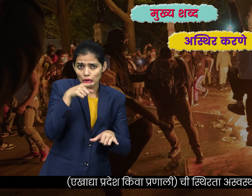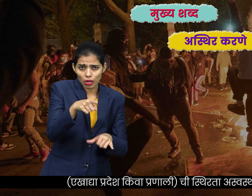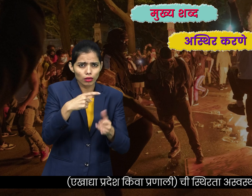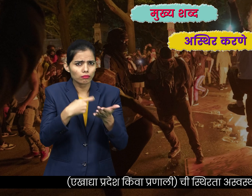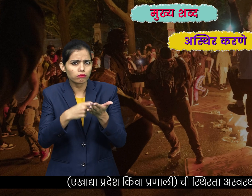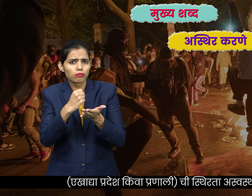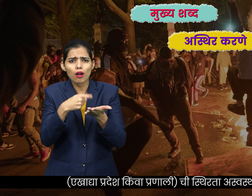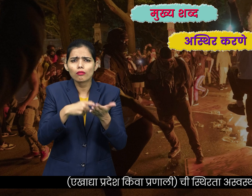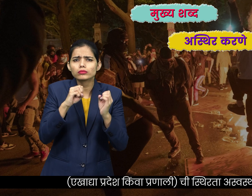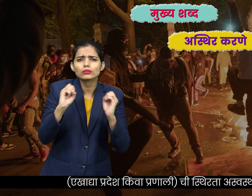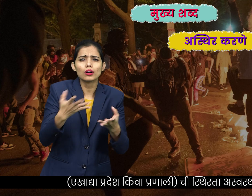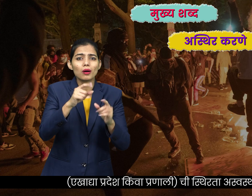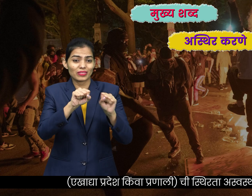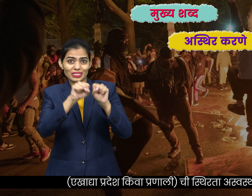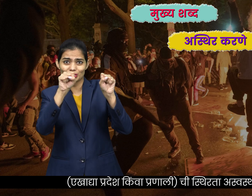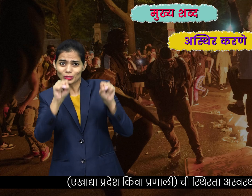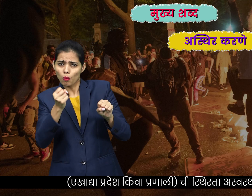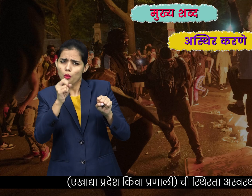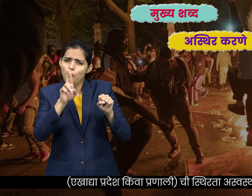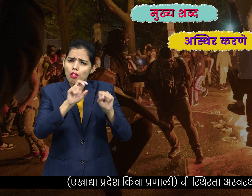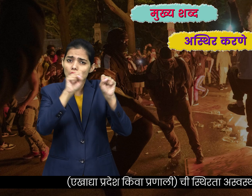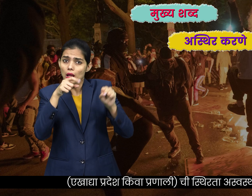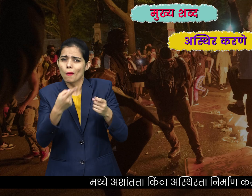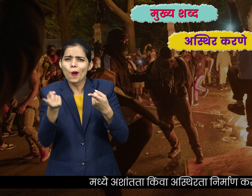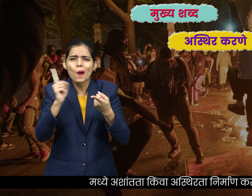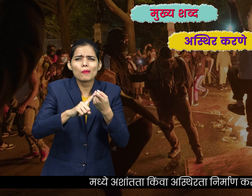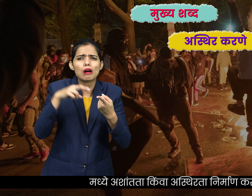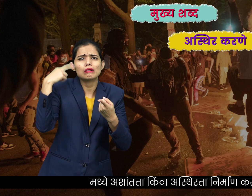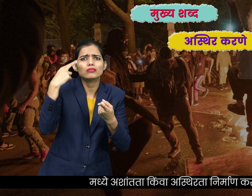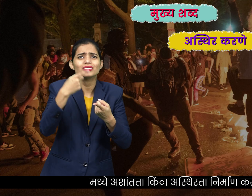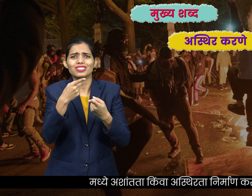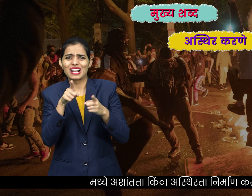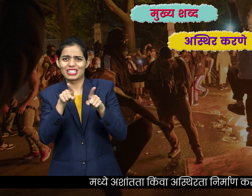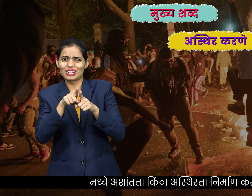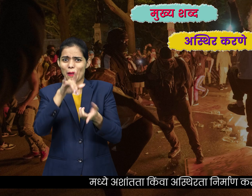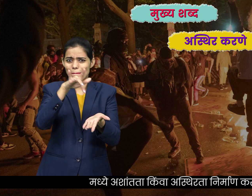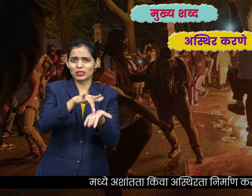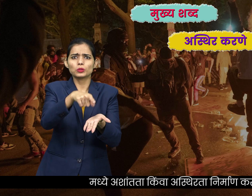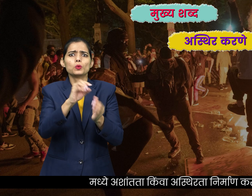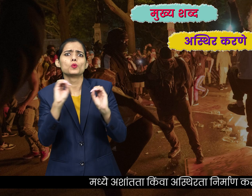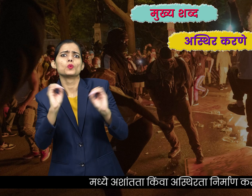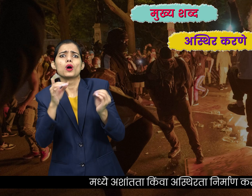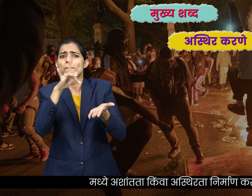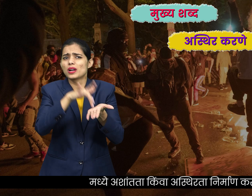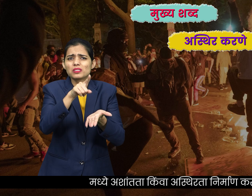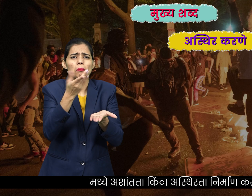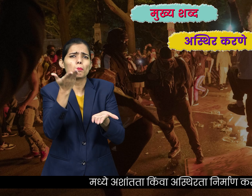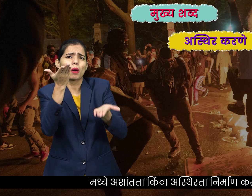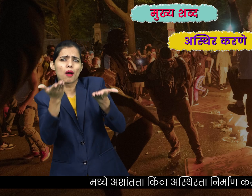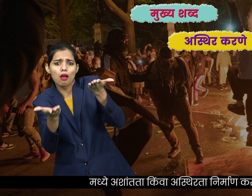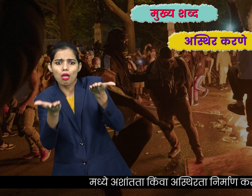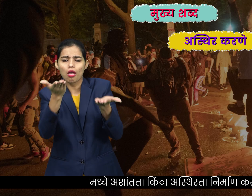एखाद्या प्रदेश किंवा प्रणालीची स्थिरता अस्वस्थ करणं, मध्ये अशांतता किंवा अस्थिरता निर्माण करा.